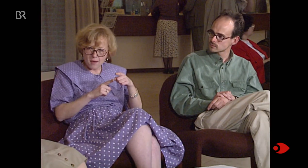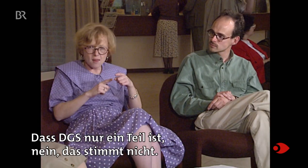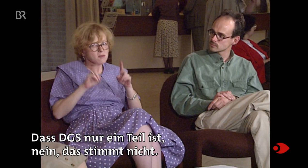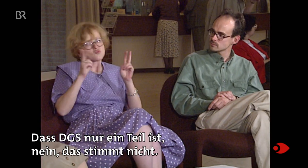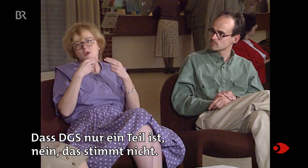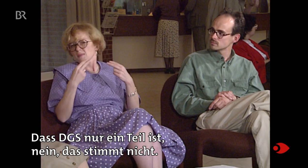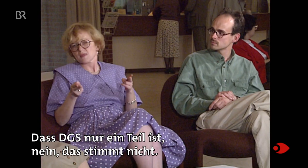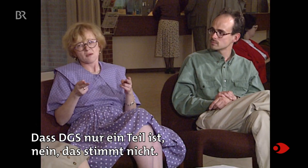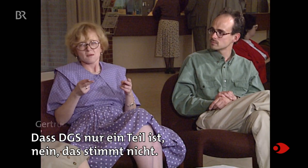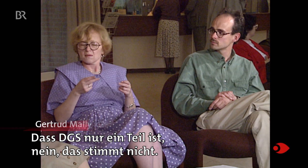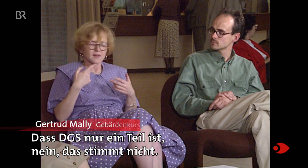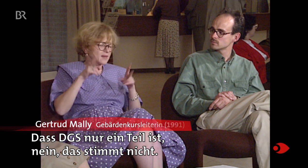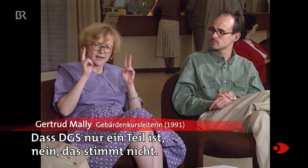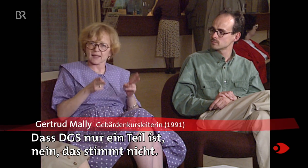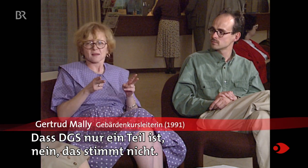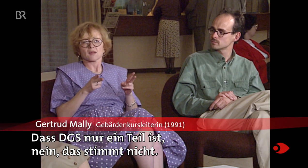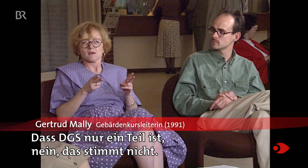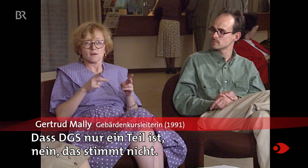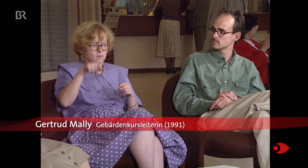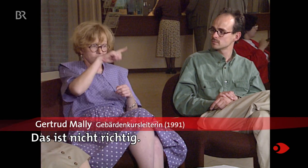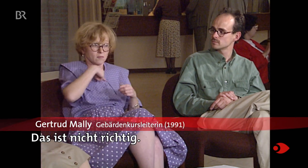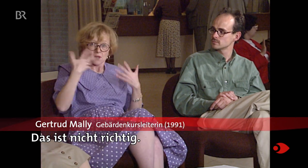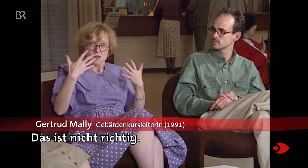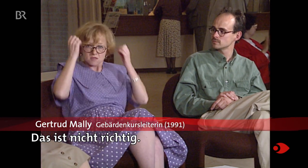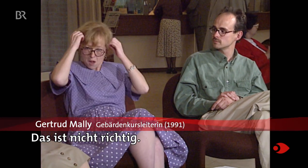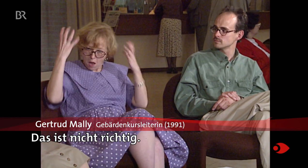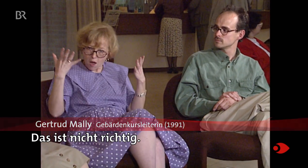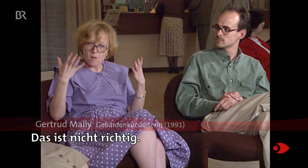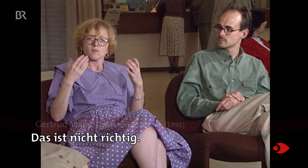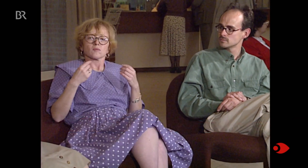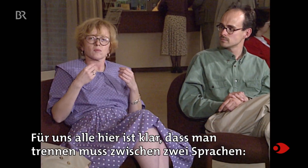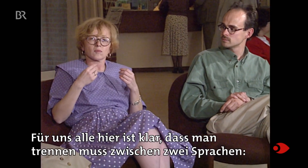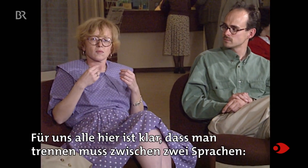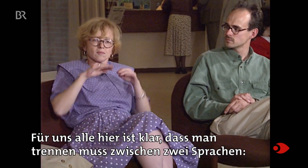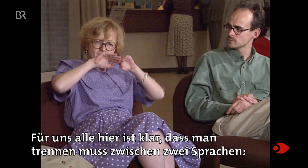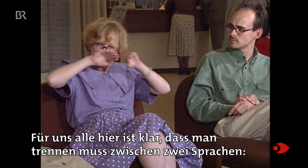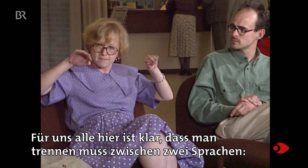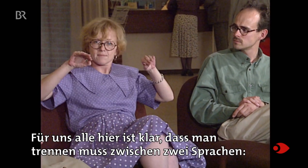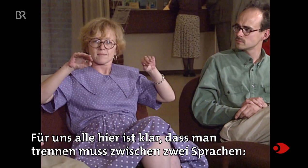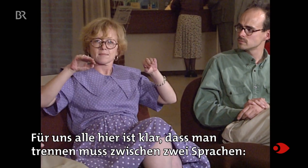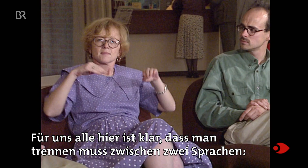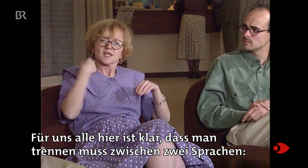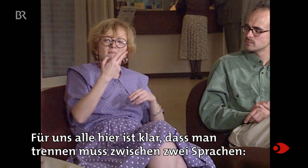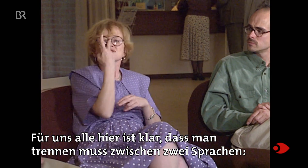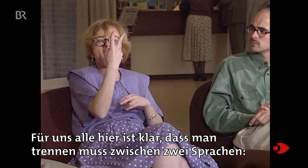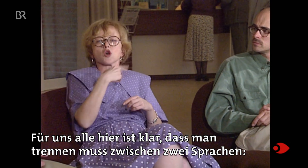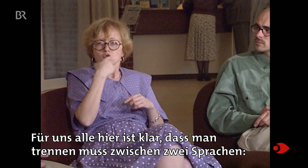Dass DGS nur ein Teil ist? Nein, das stimmt nicht. Das ist nicht richtig. Für uns alle hier ist klar, dass man